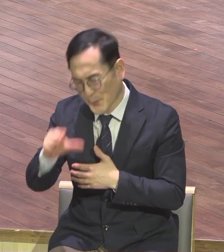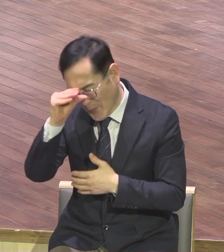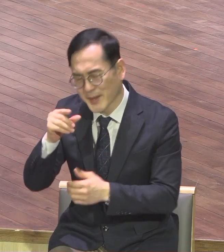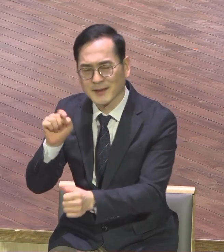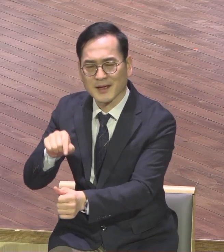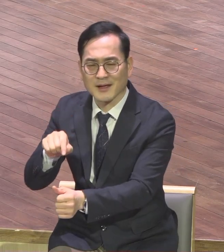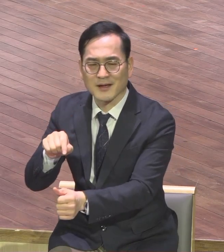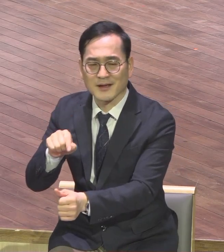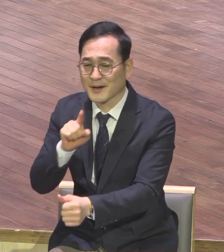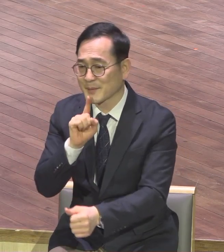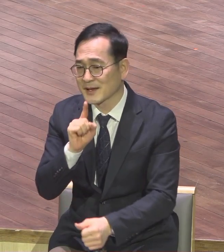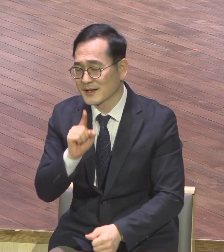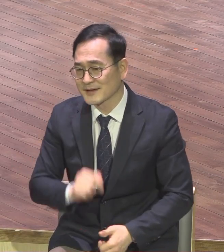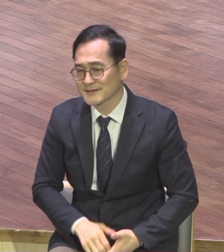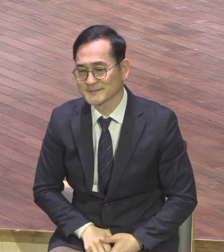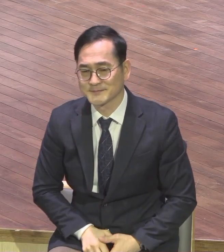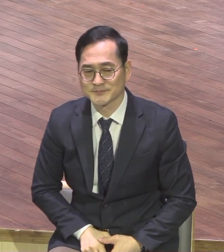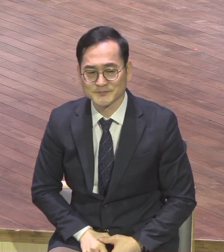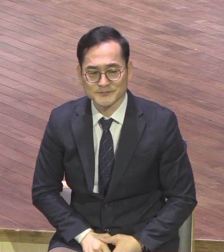그 말이지요.